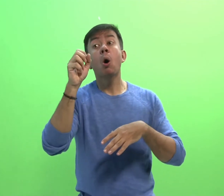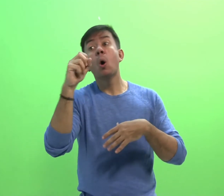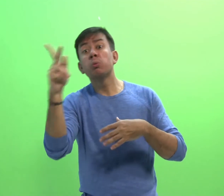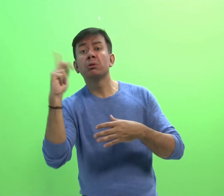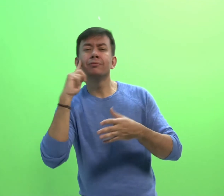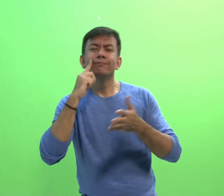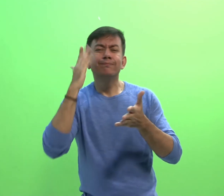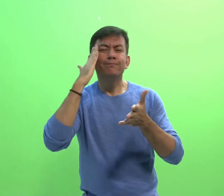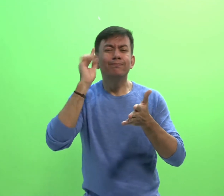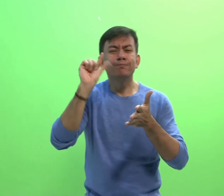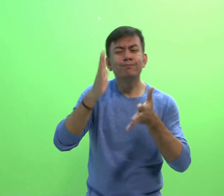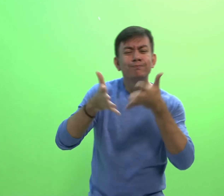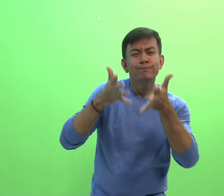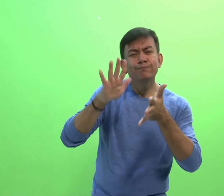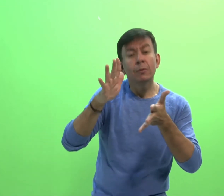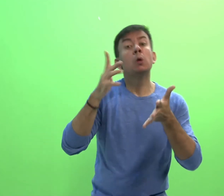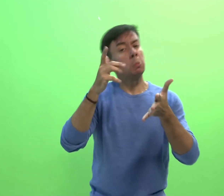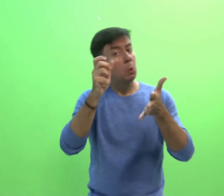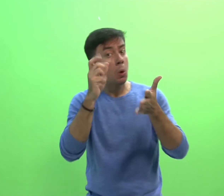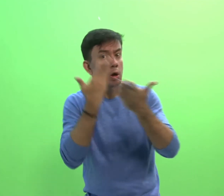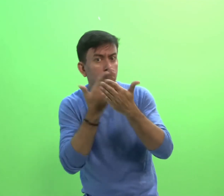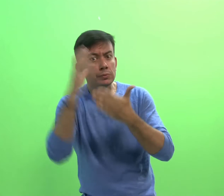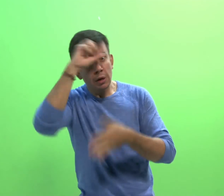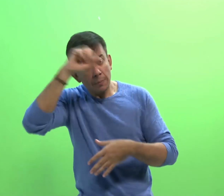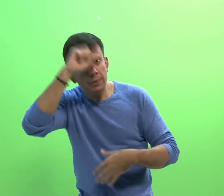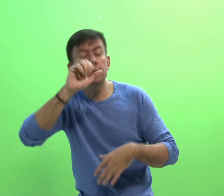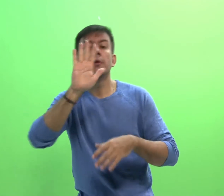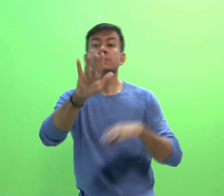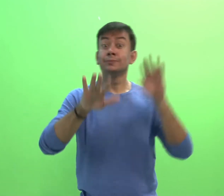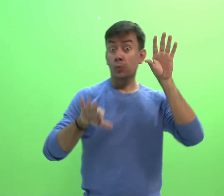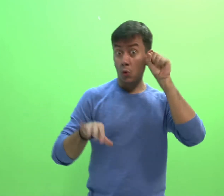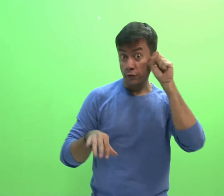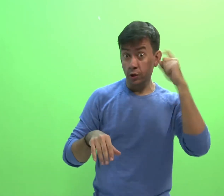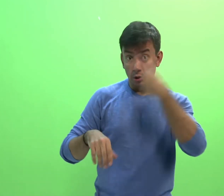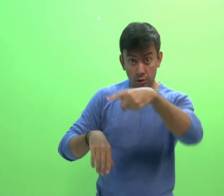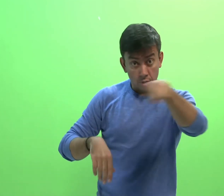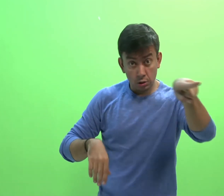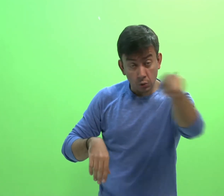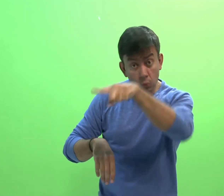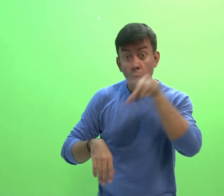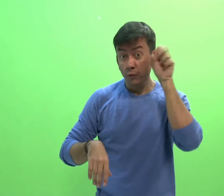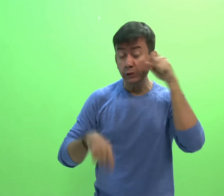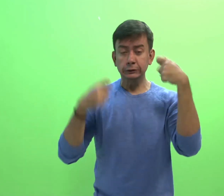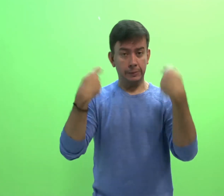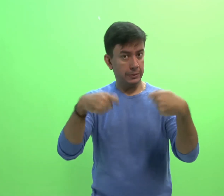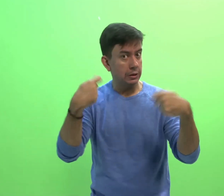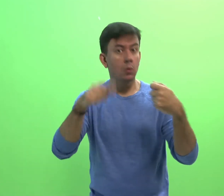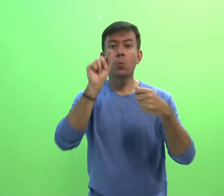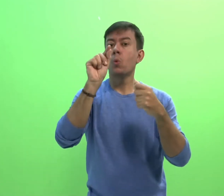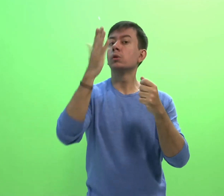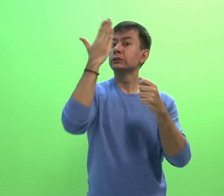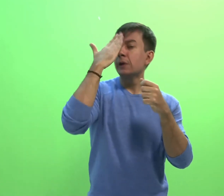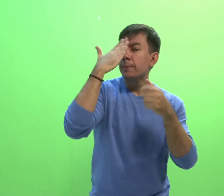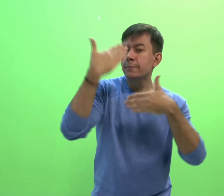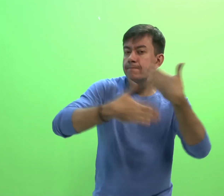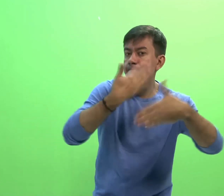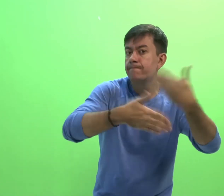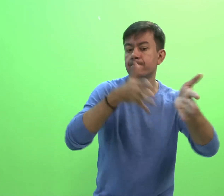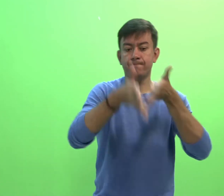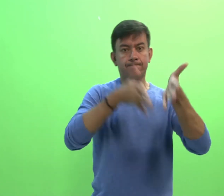Alguns outros surdos não sabem se comunicar tão fluentemente. Vocês, enquanto ouvintes, precisarão se desenvolver quanto